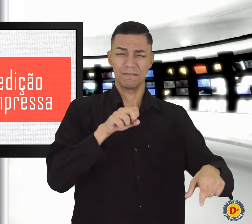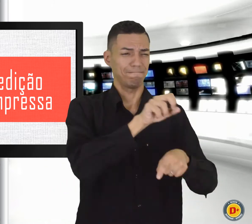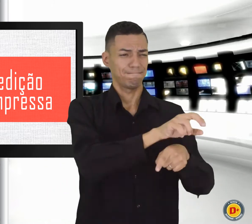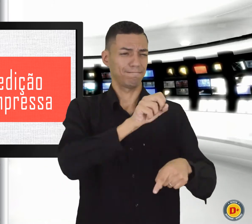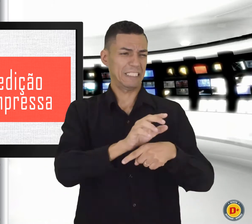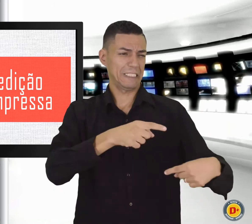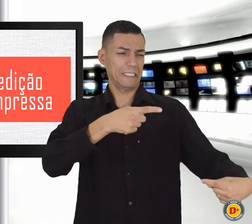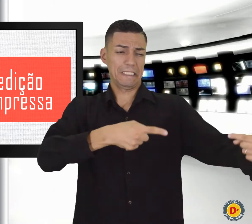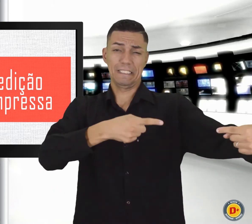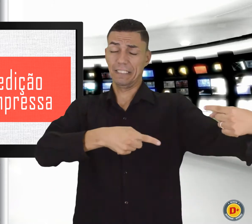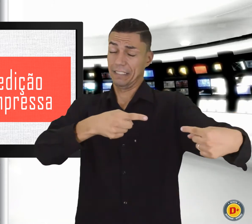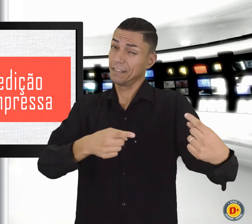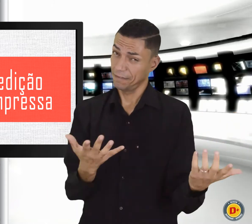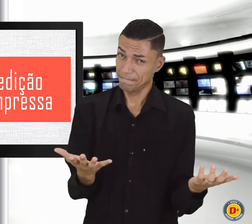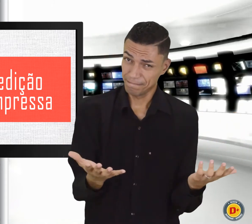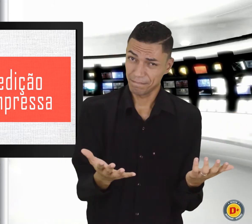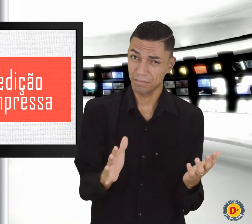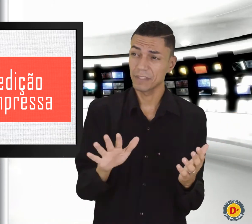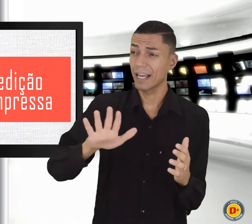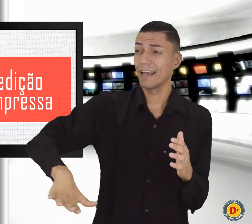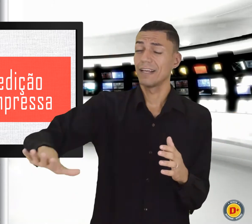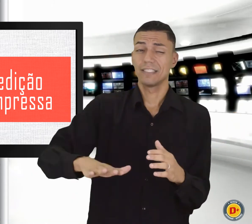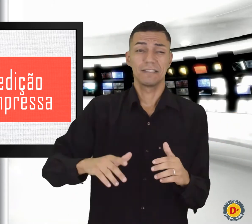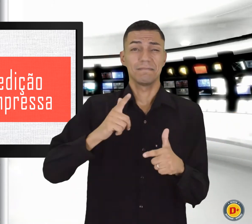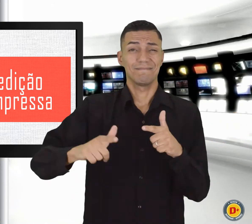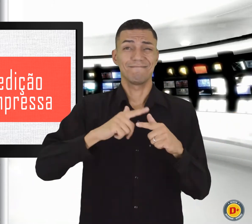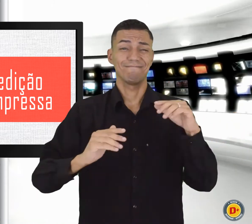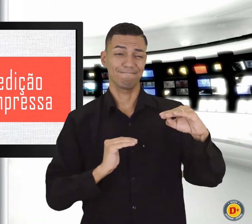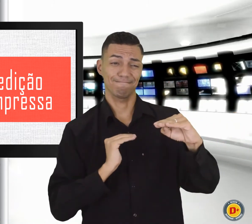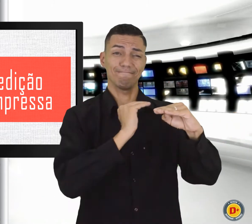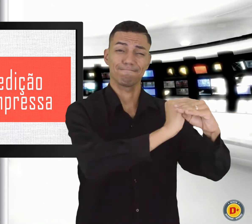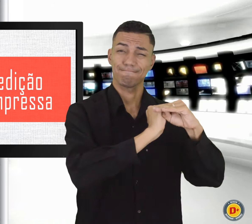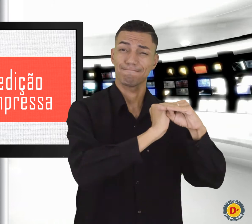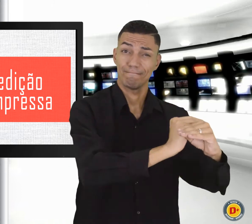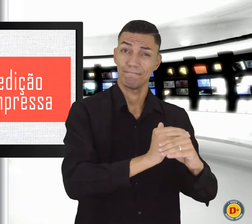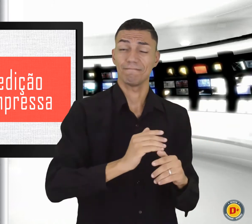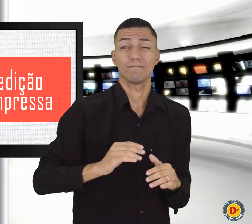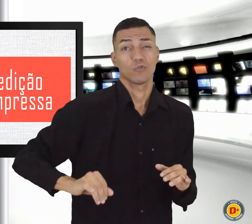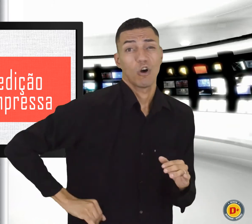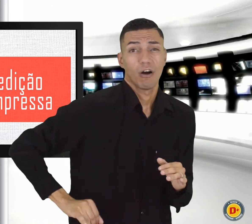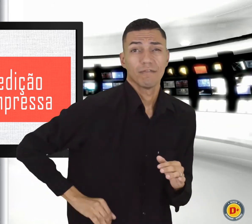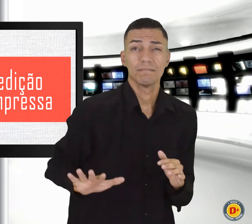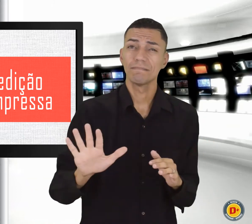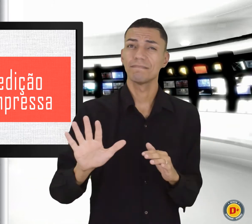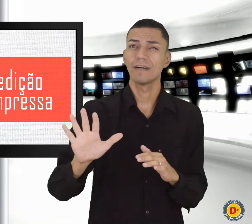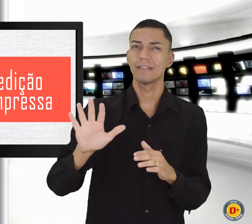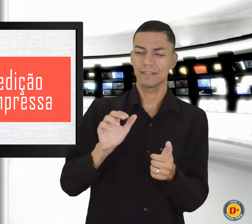Essa preocupação faz parte das articulações, primeiro com o cliente ainda durante o programa de